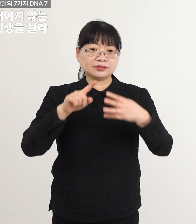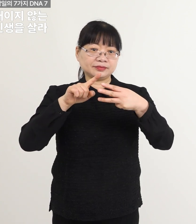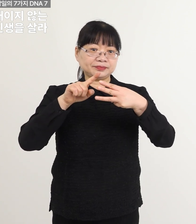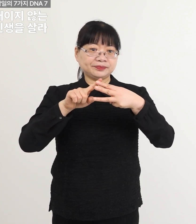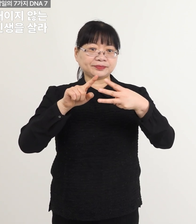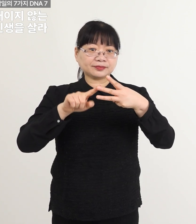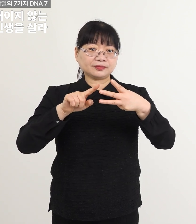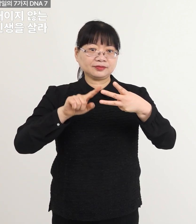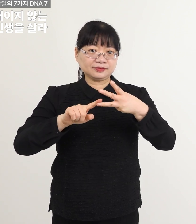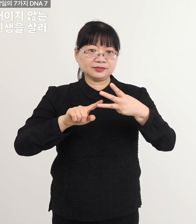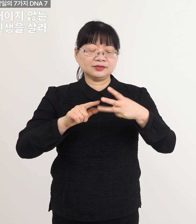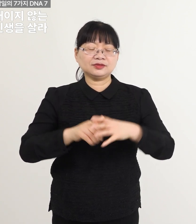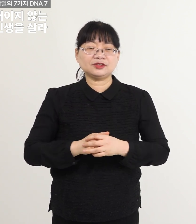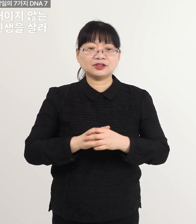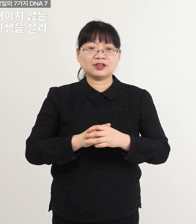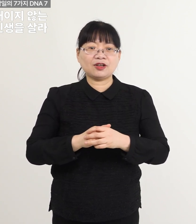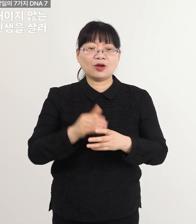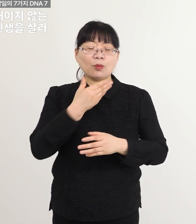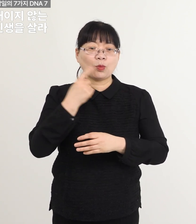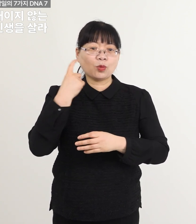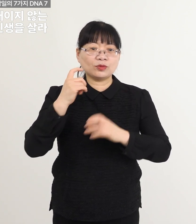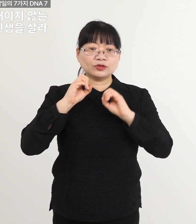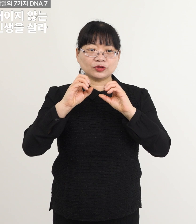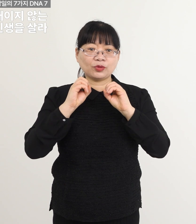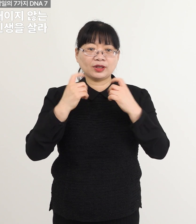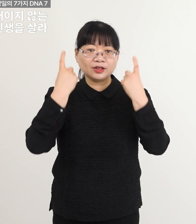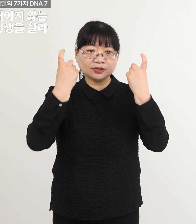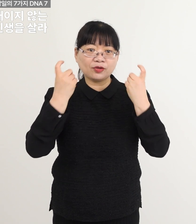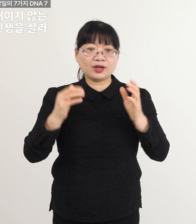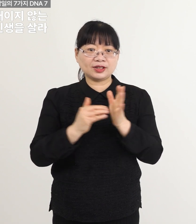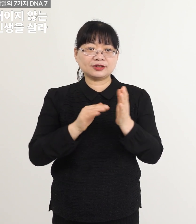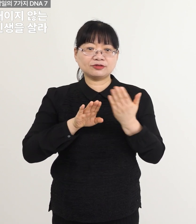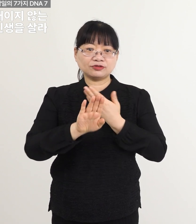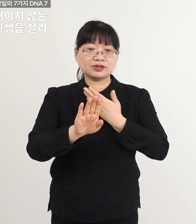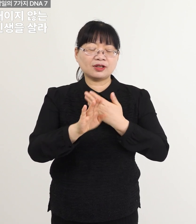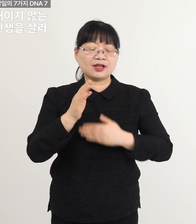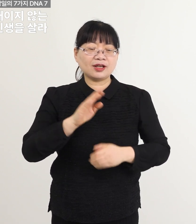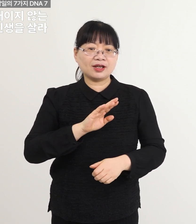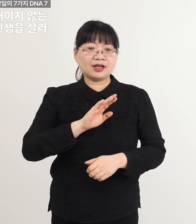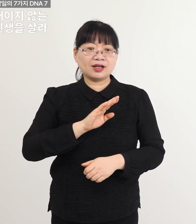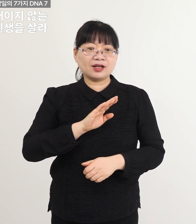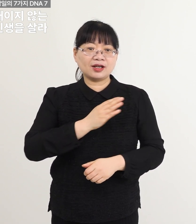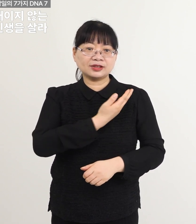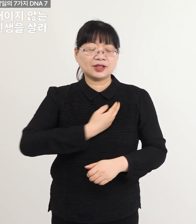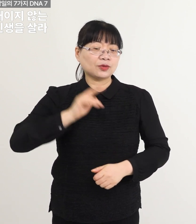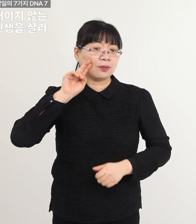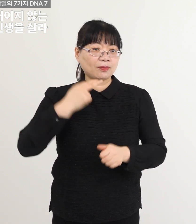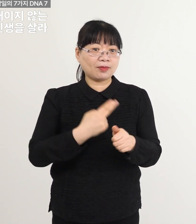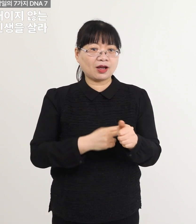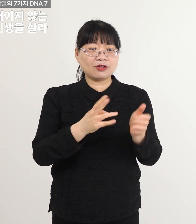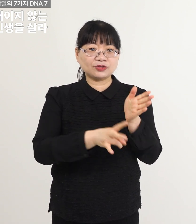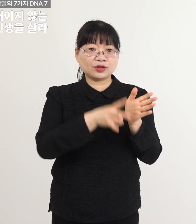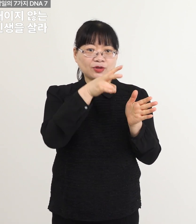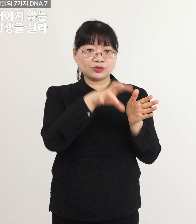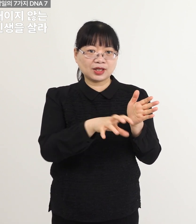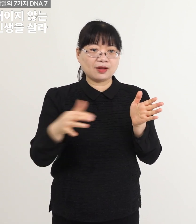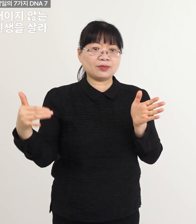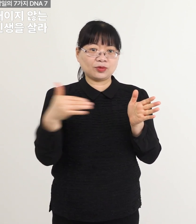3차례의 선교 여행을 마치고 사도 바울이 이제 예루살렘에 도착을 하게